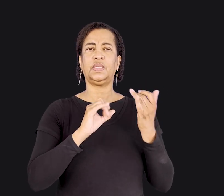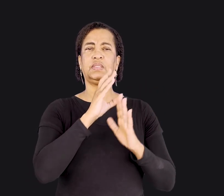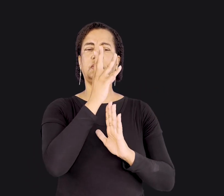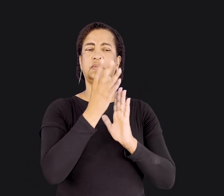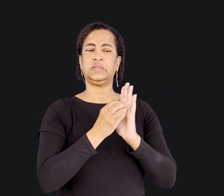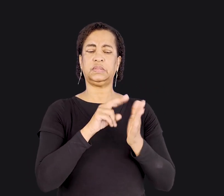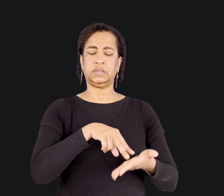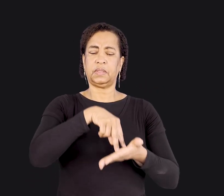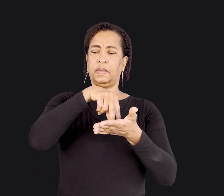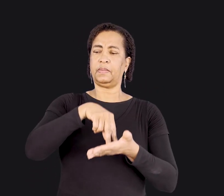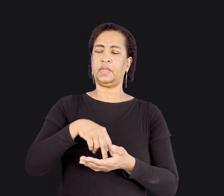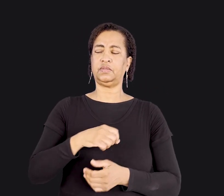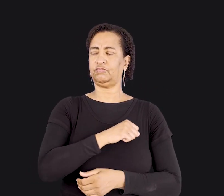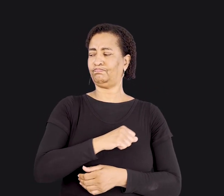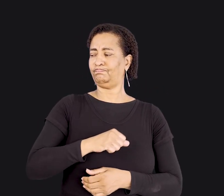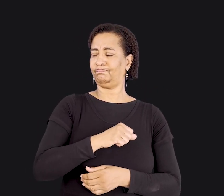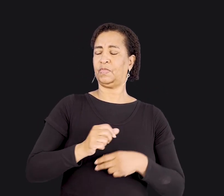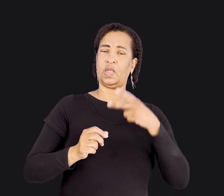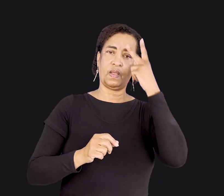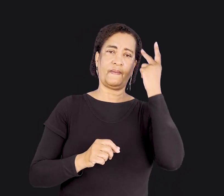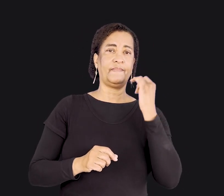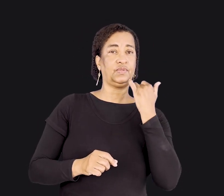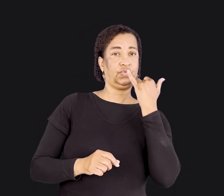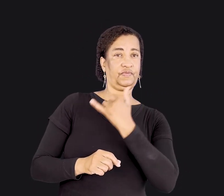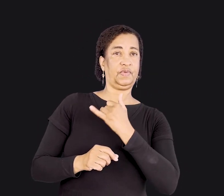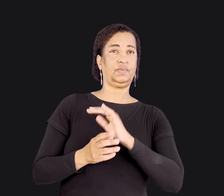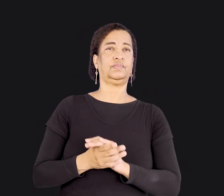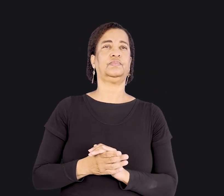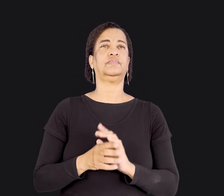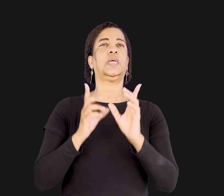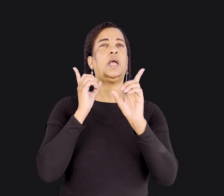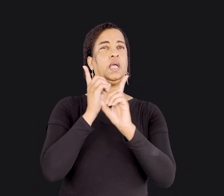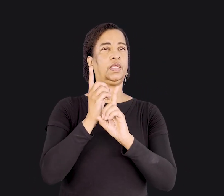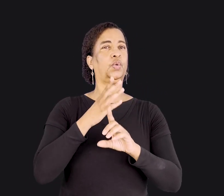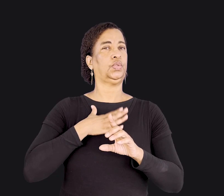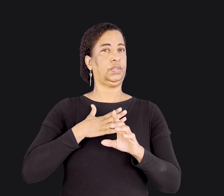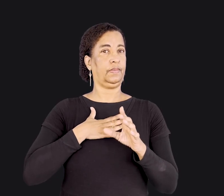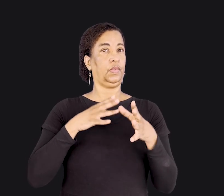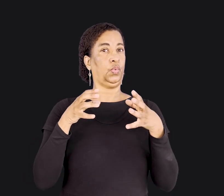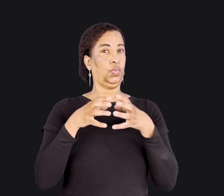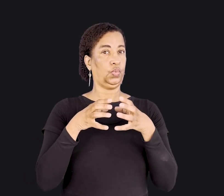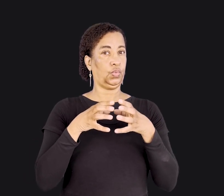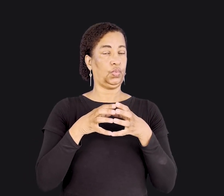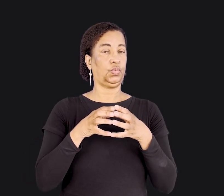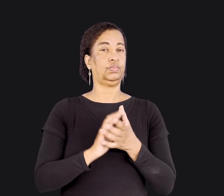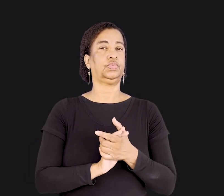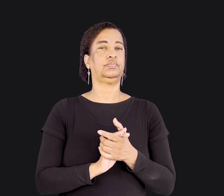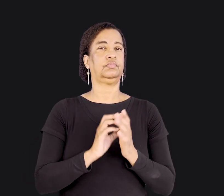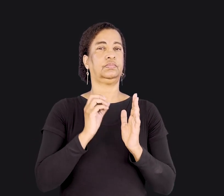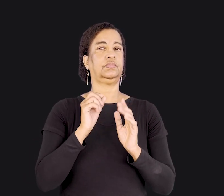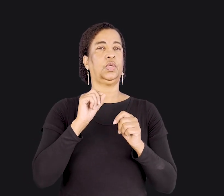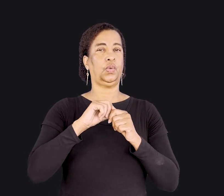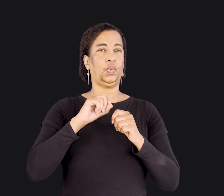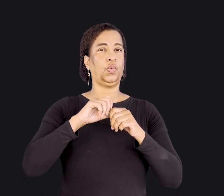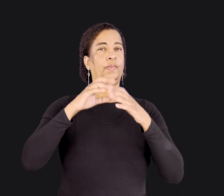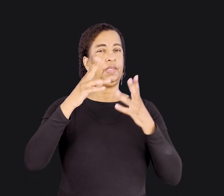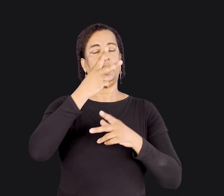pé, cutucou a pessoa que o tinha convidado e disse, encontrei minha turma. O milagre é que aquelas